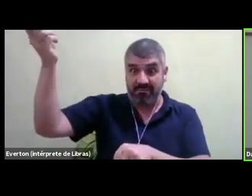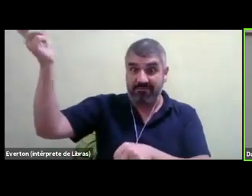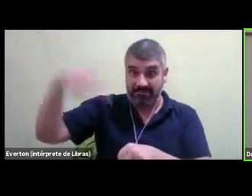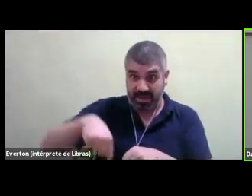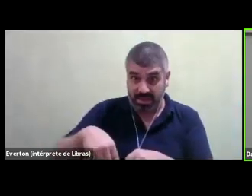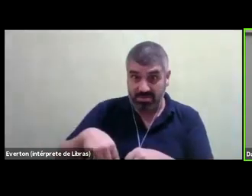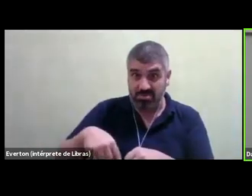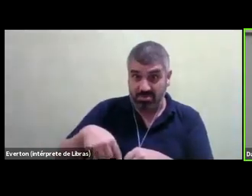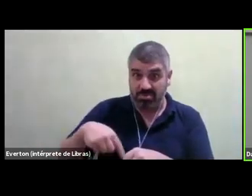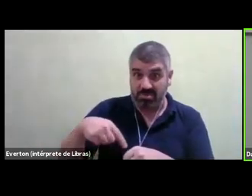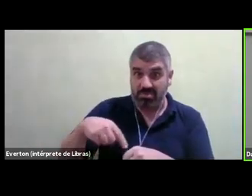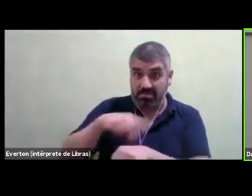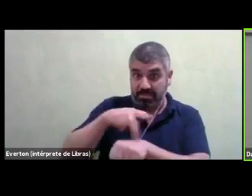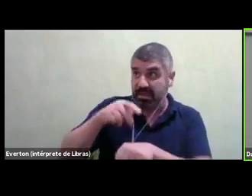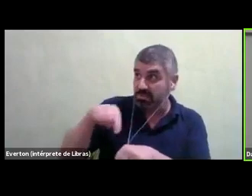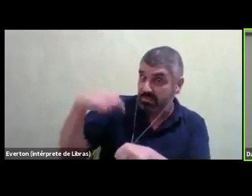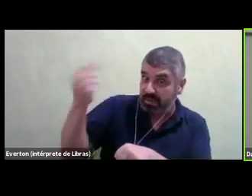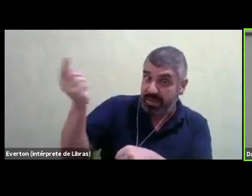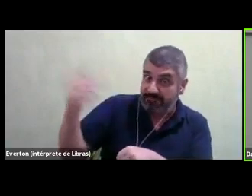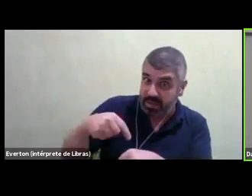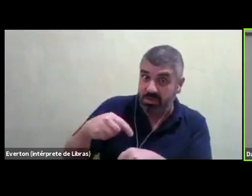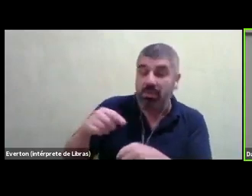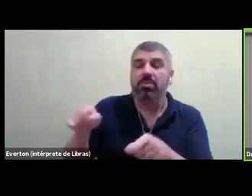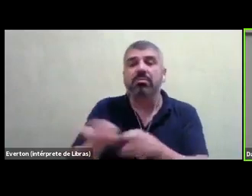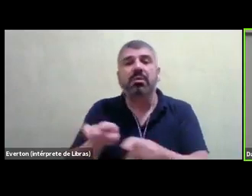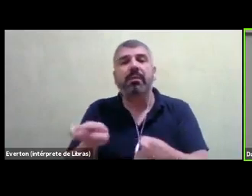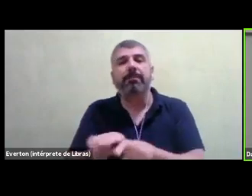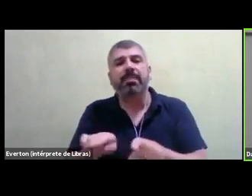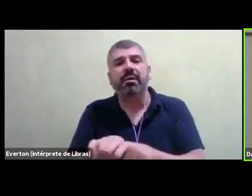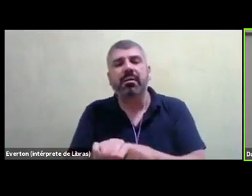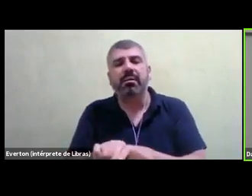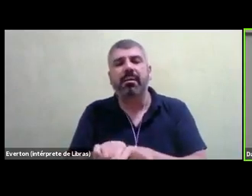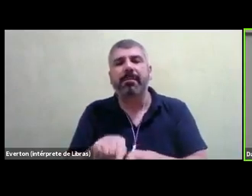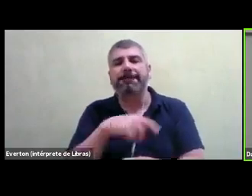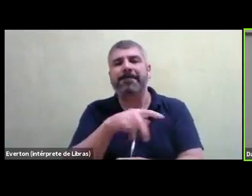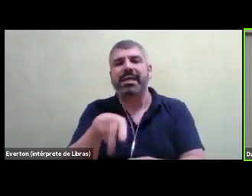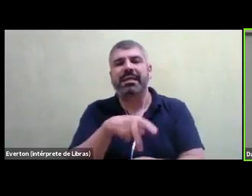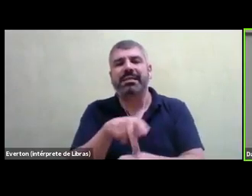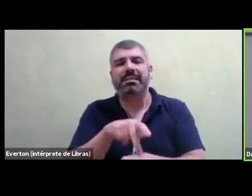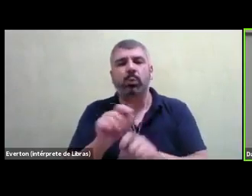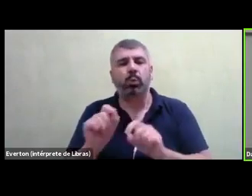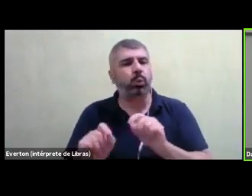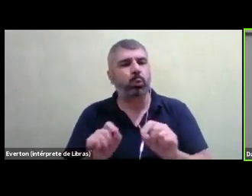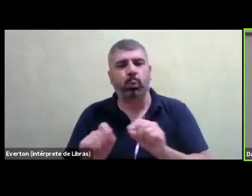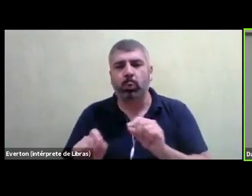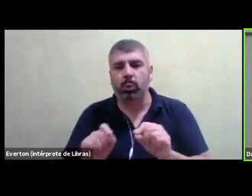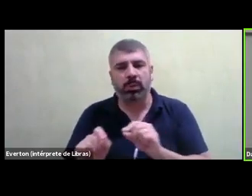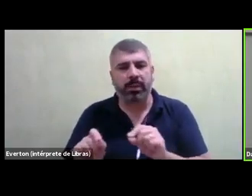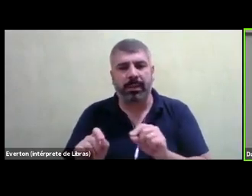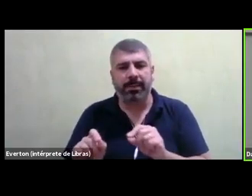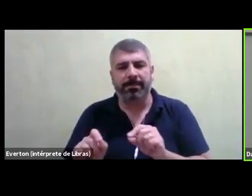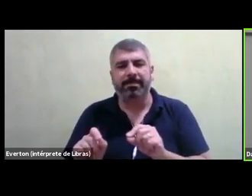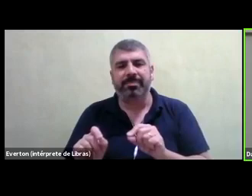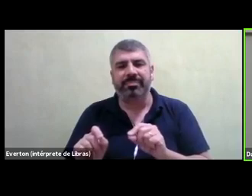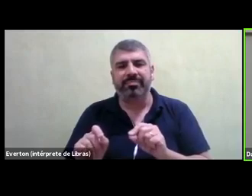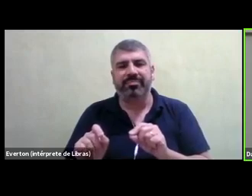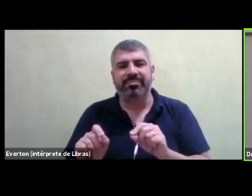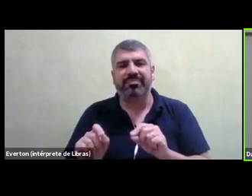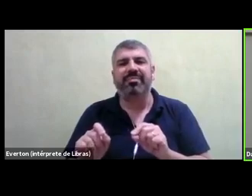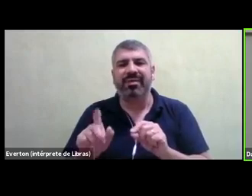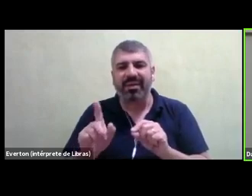dos nossos estudantes, mas existe uma crise também no país onde os alunos